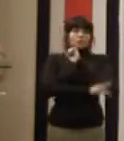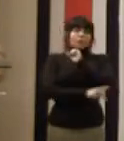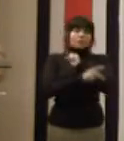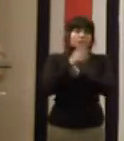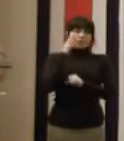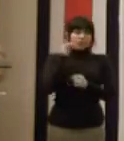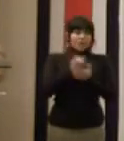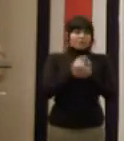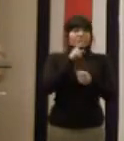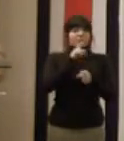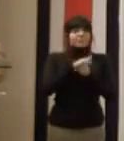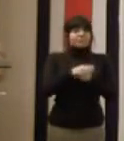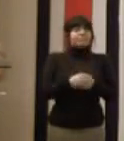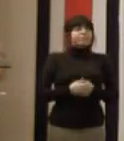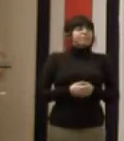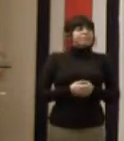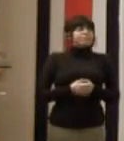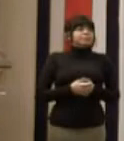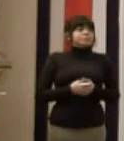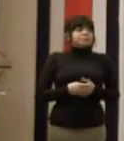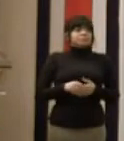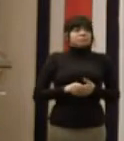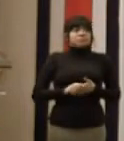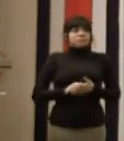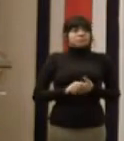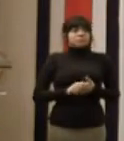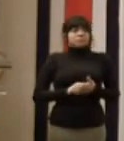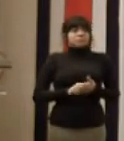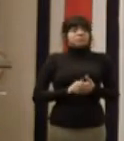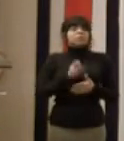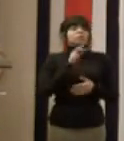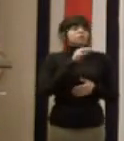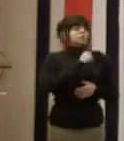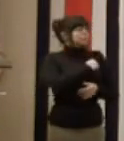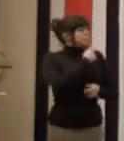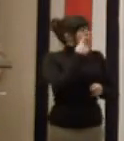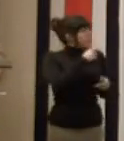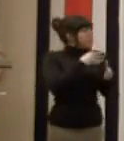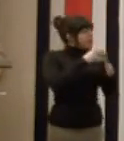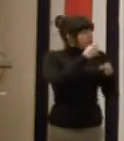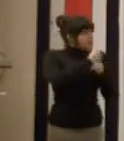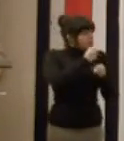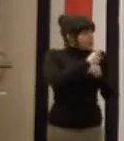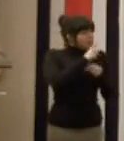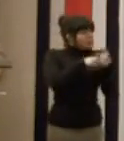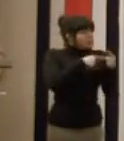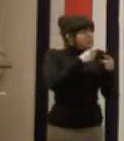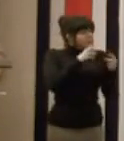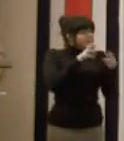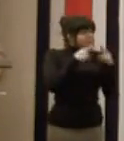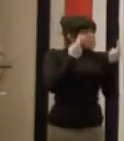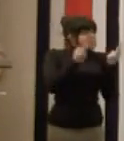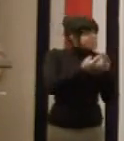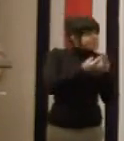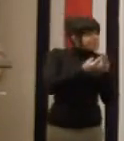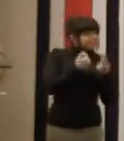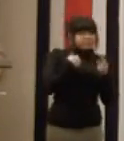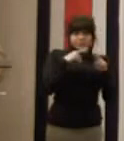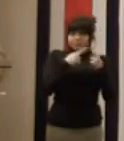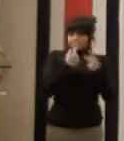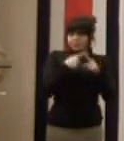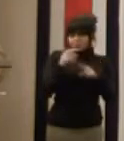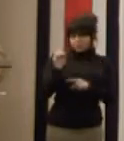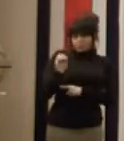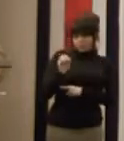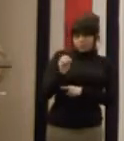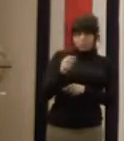hay que enfatizar. Don Alberto. Para esa ruta de trabajo, ¿se van a reunir, hay reuniones